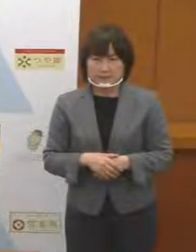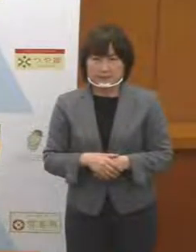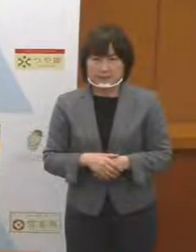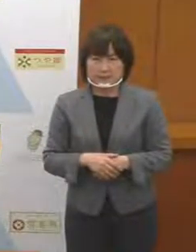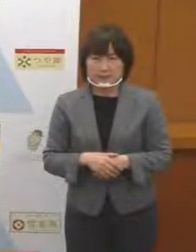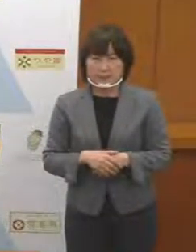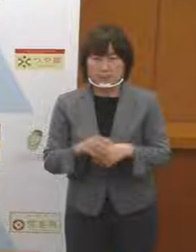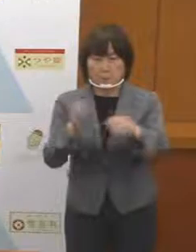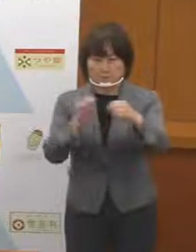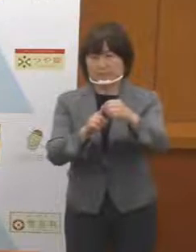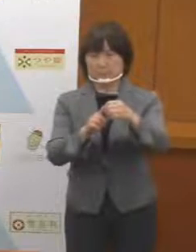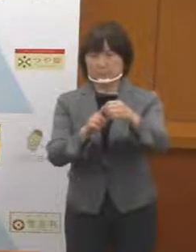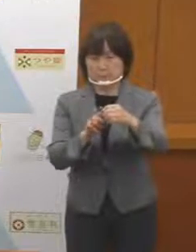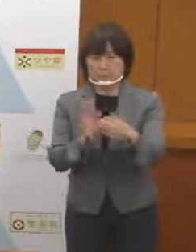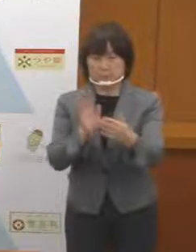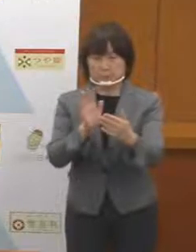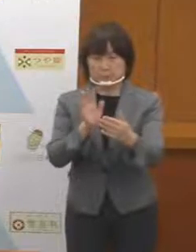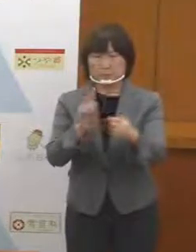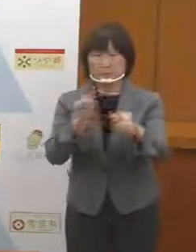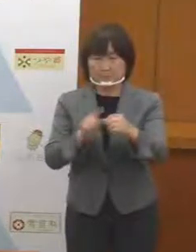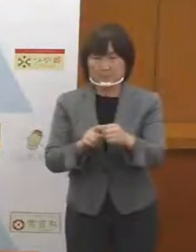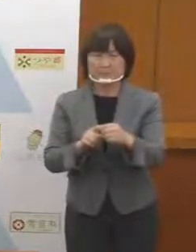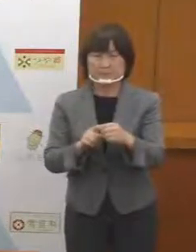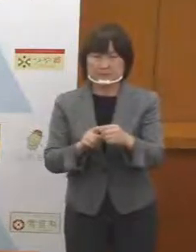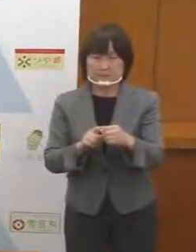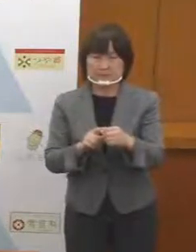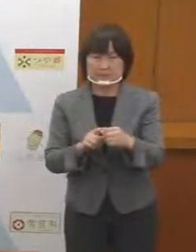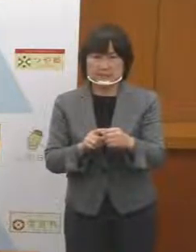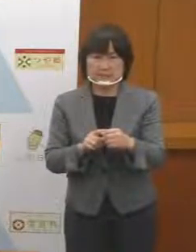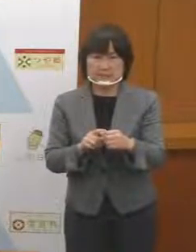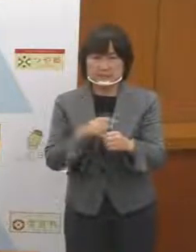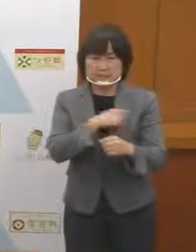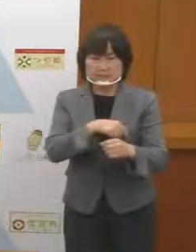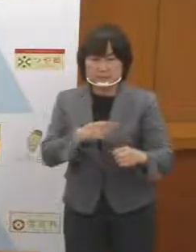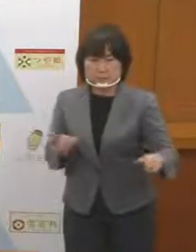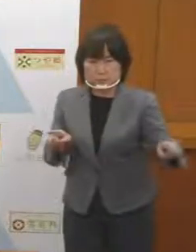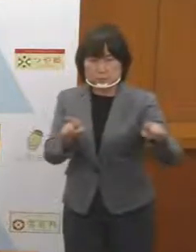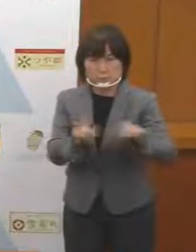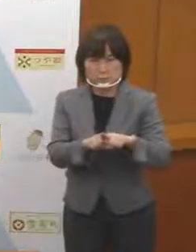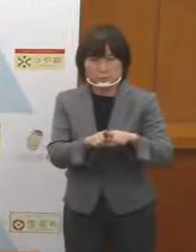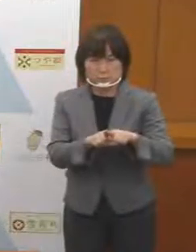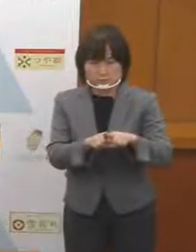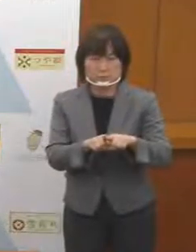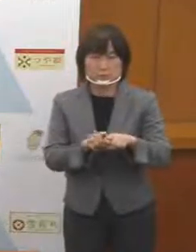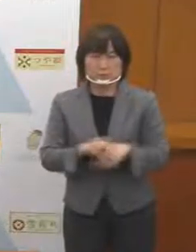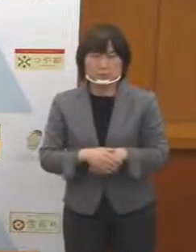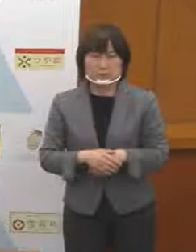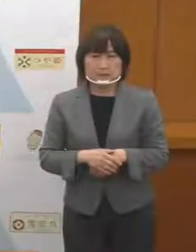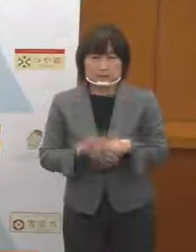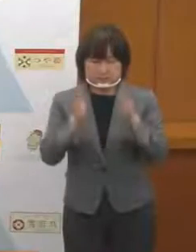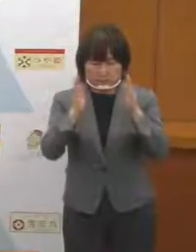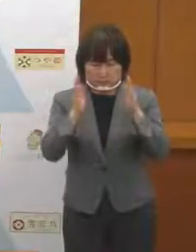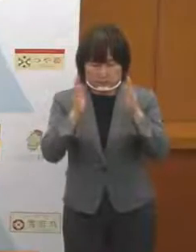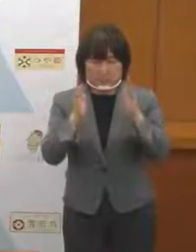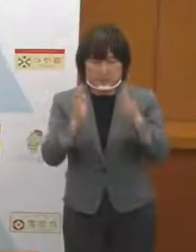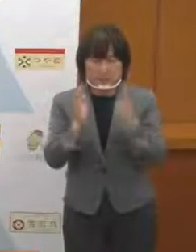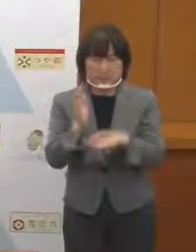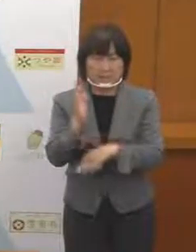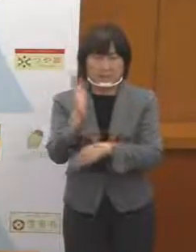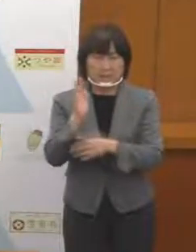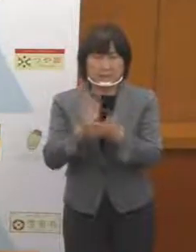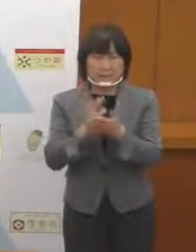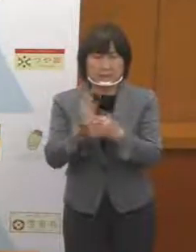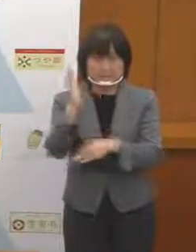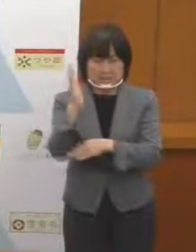食べにですね1協力をして全力で牽制に